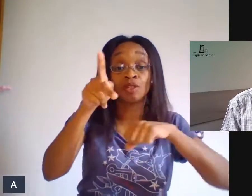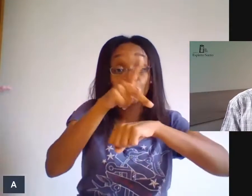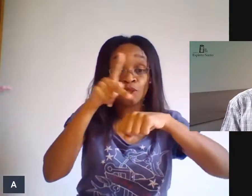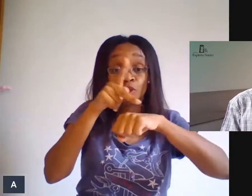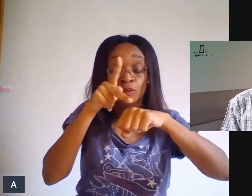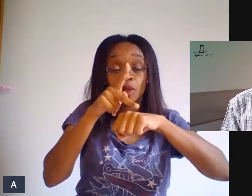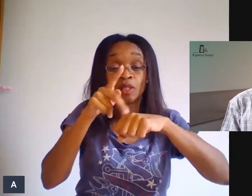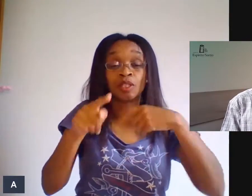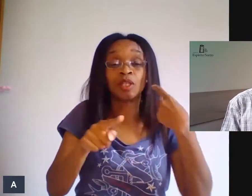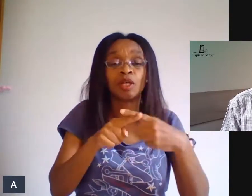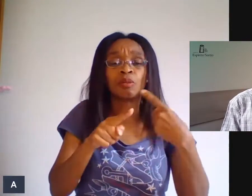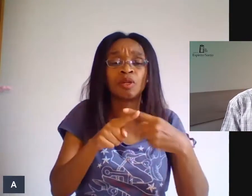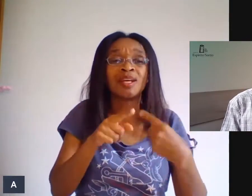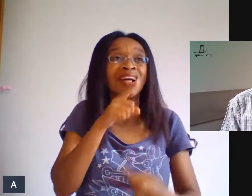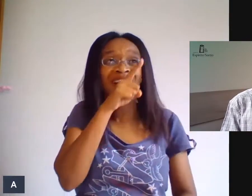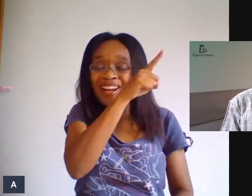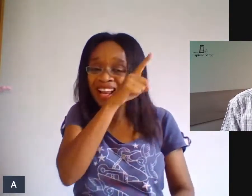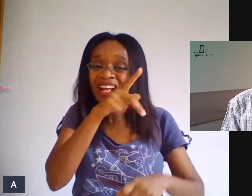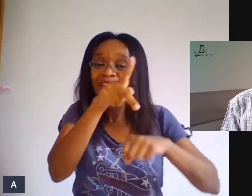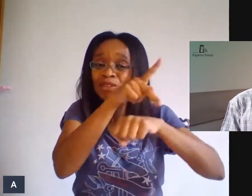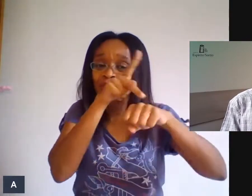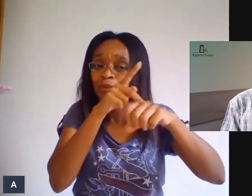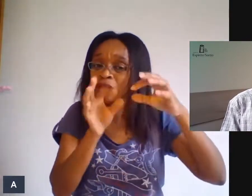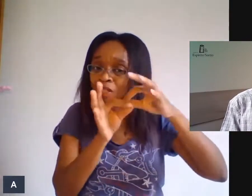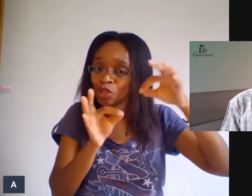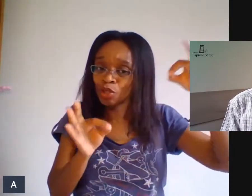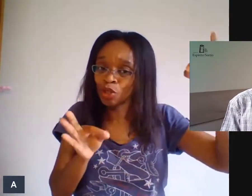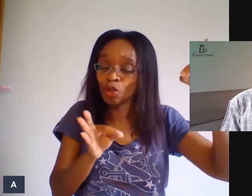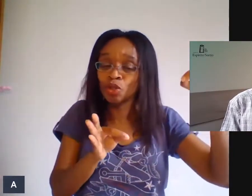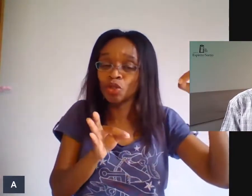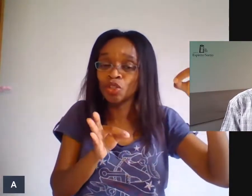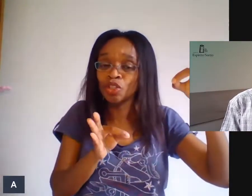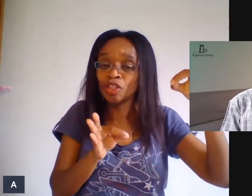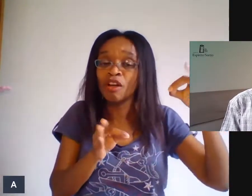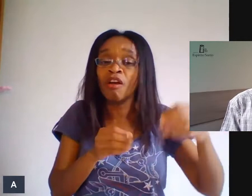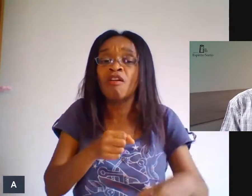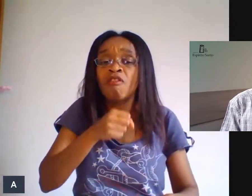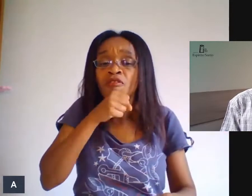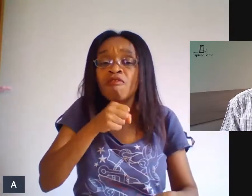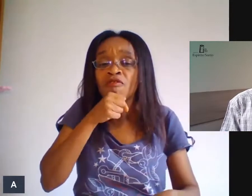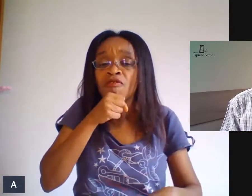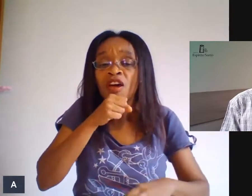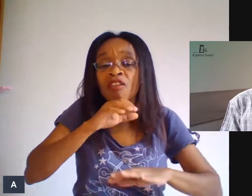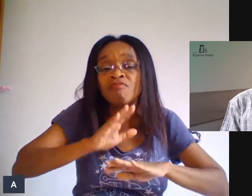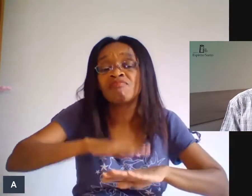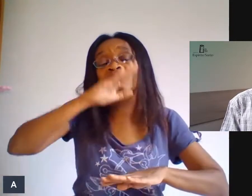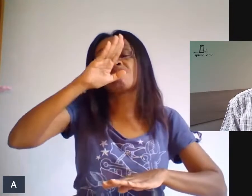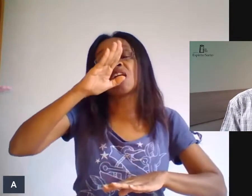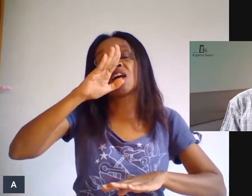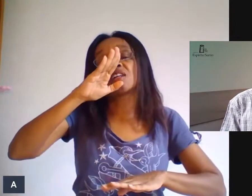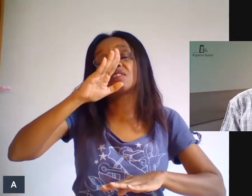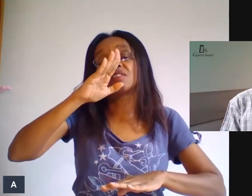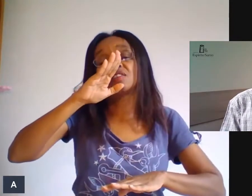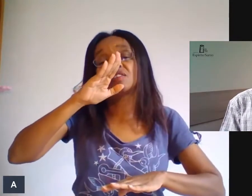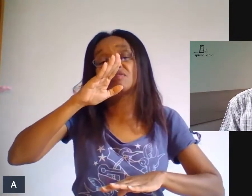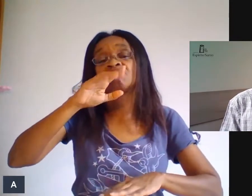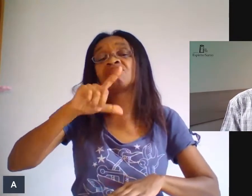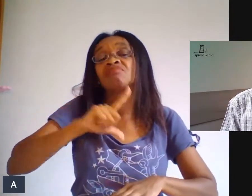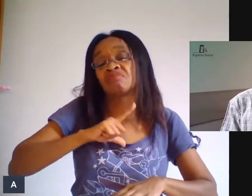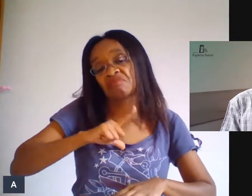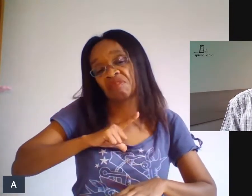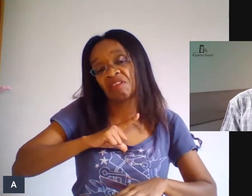do que a taxa de jovens, né? Então, por aí vocês verem que essas pessoas